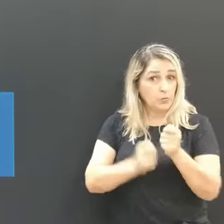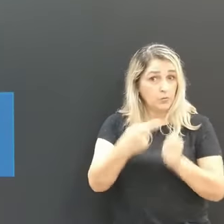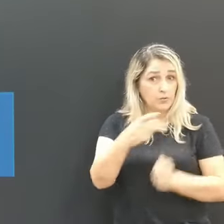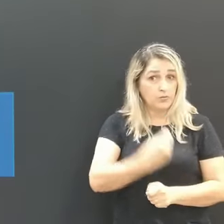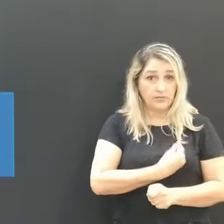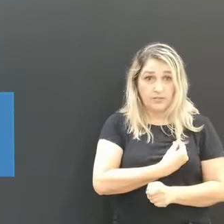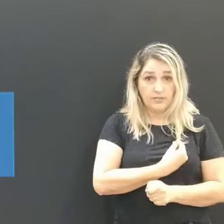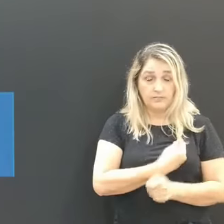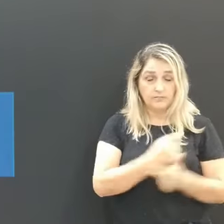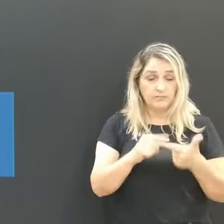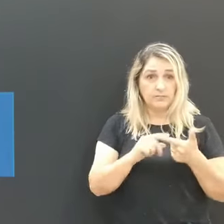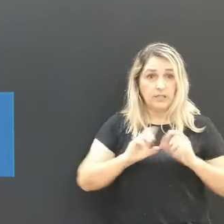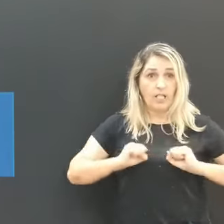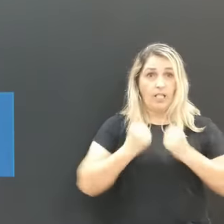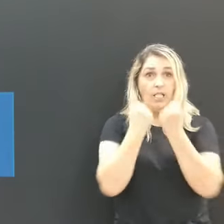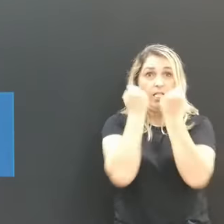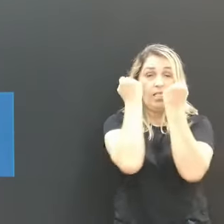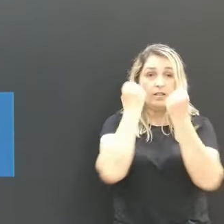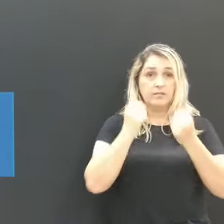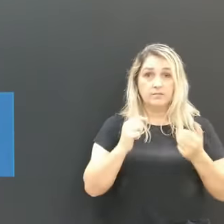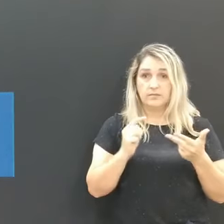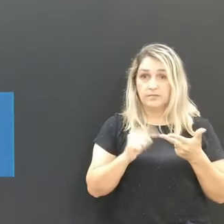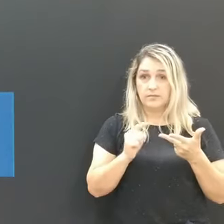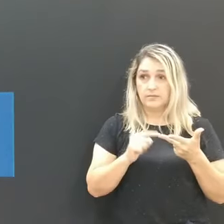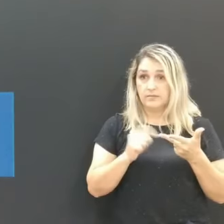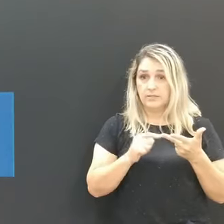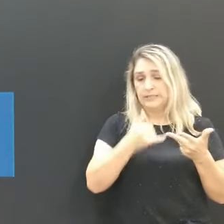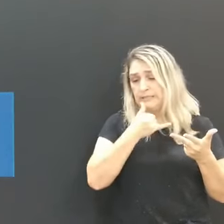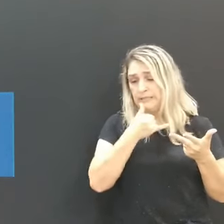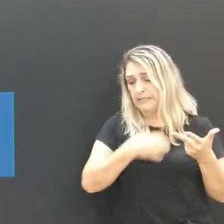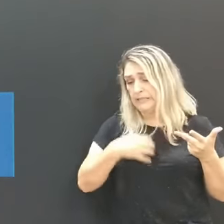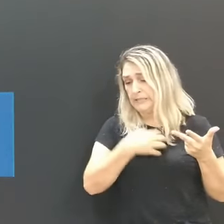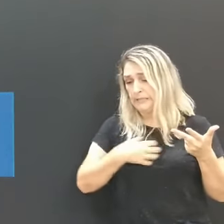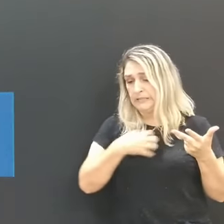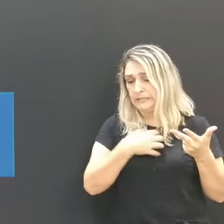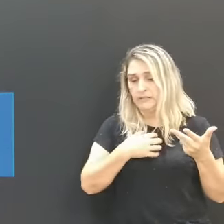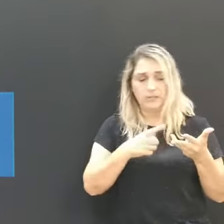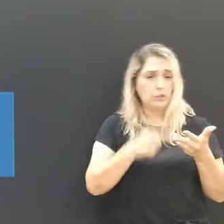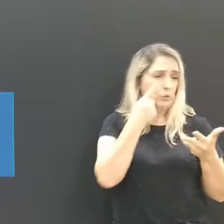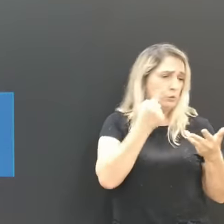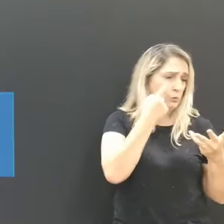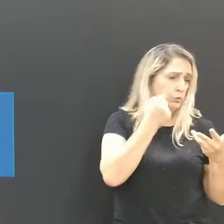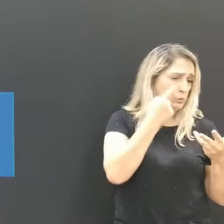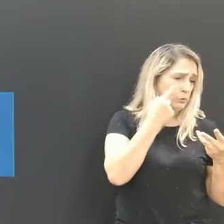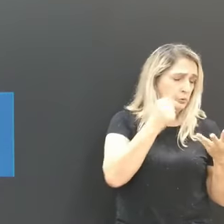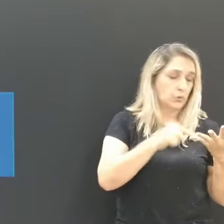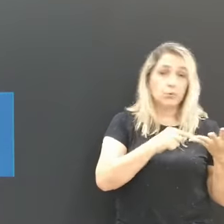É ansiedade, nervosismo, tá? Tristeza profunda,